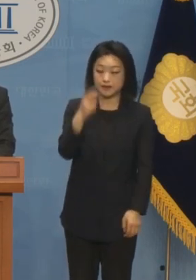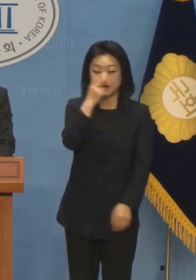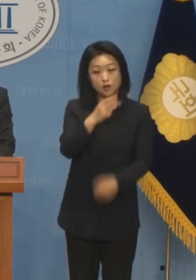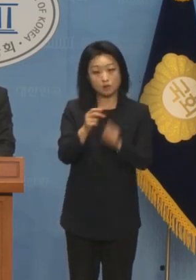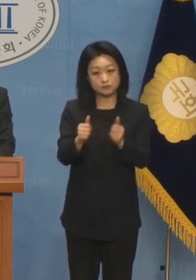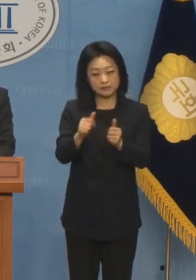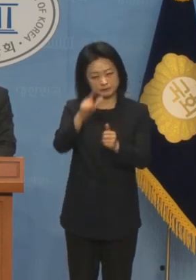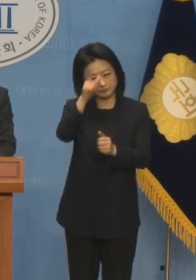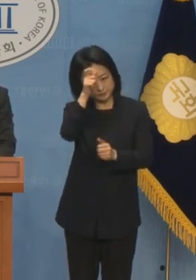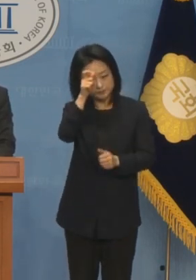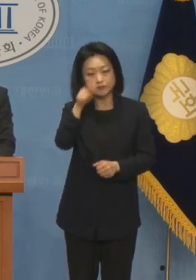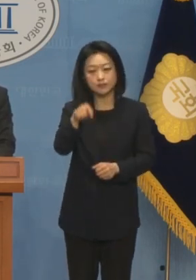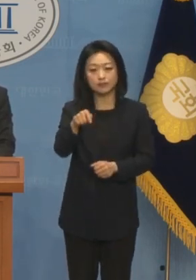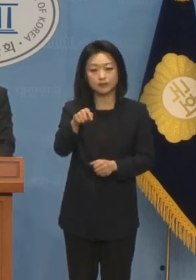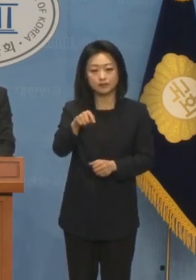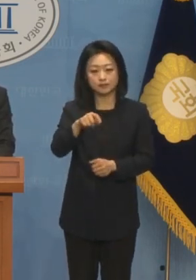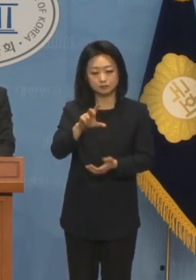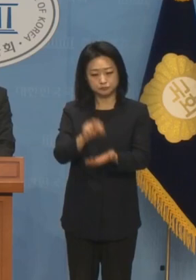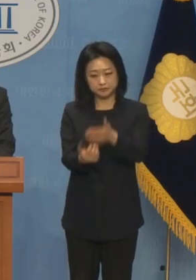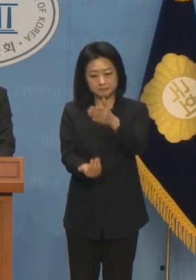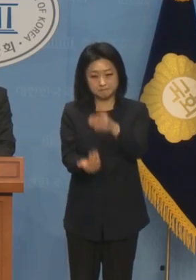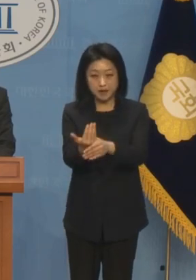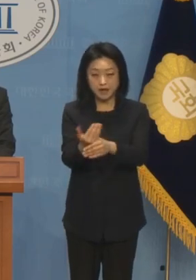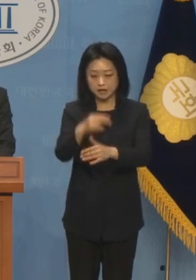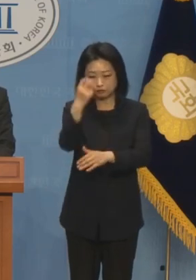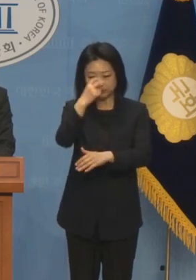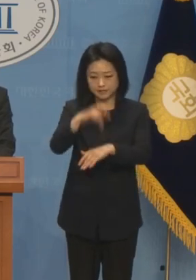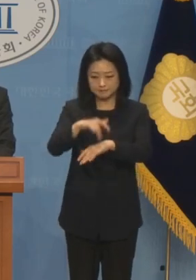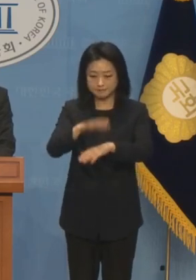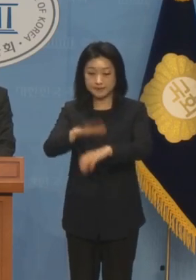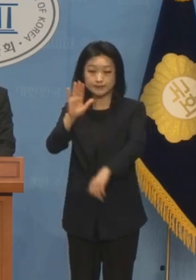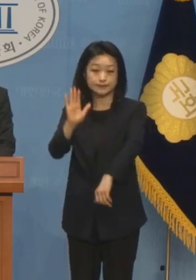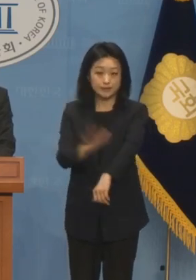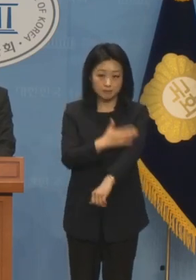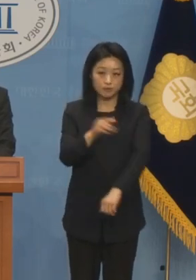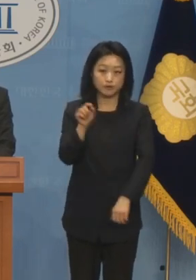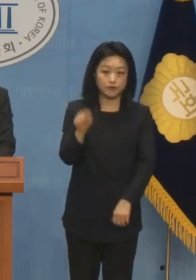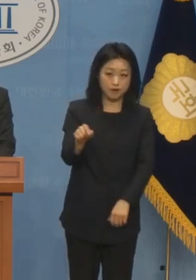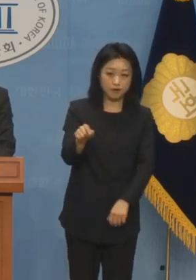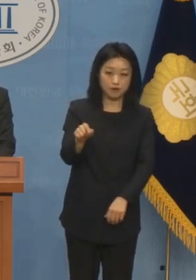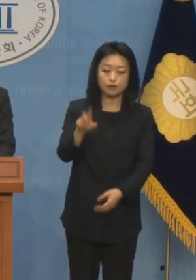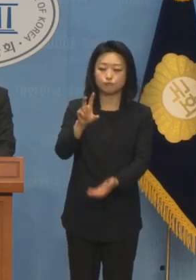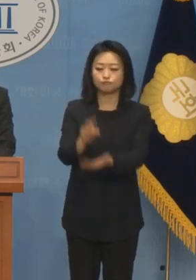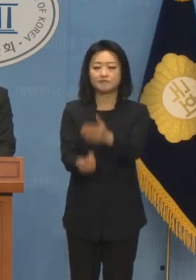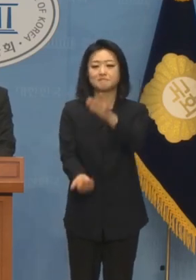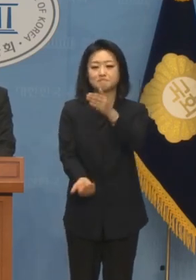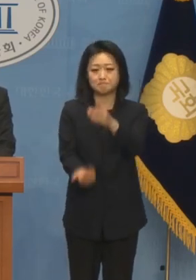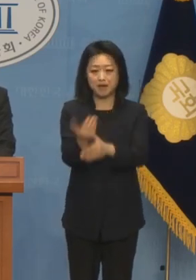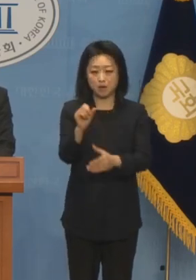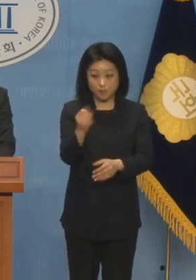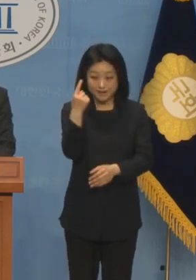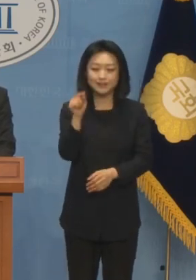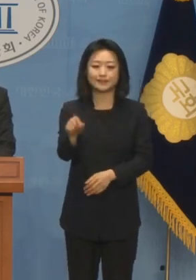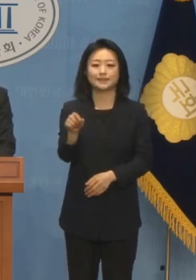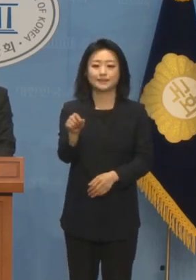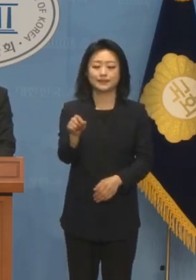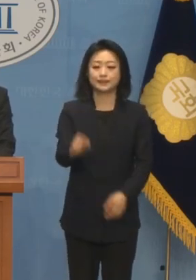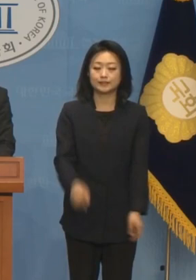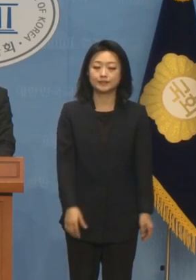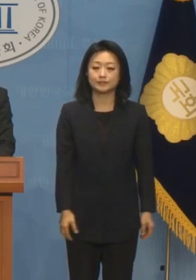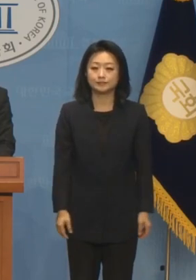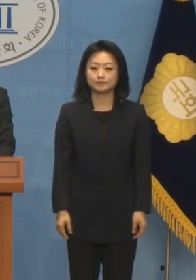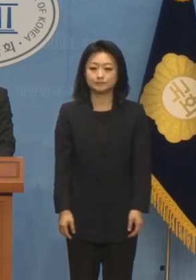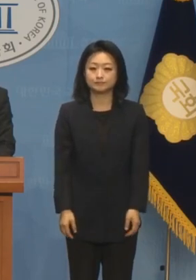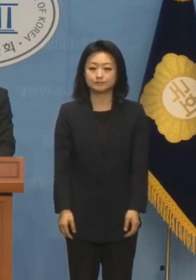검찰의 고질적이고 부적절한 수사 관행이야말로 이번 논란의 가장 근본적인 원인이라고 할 수